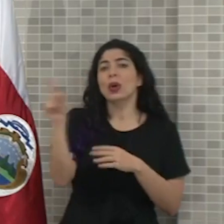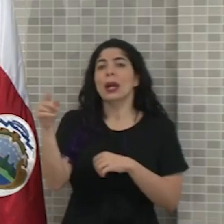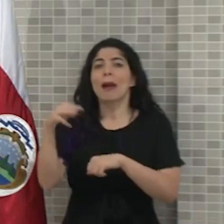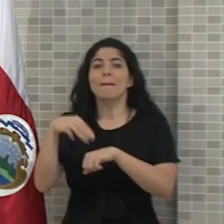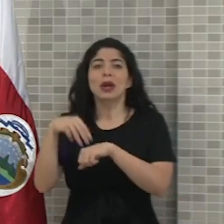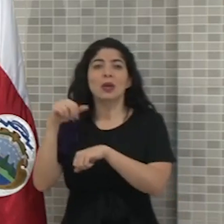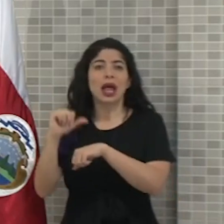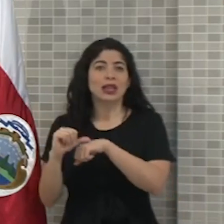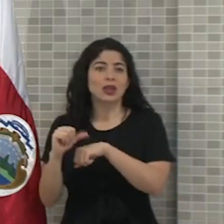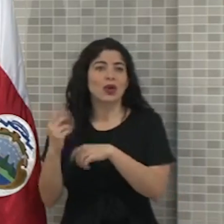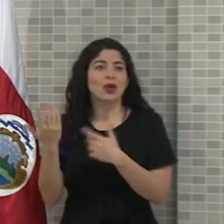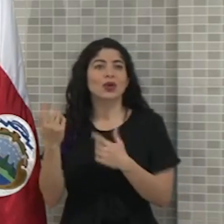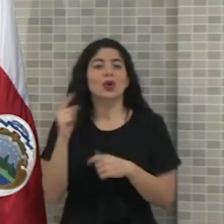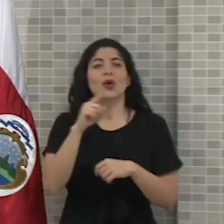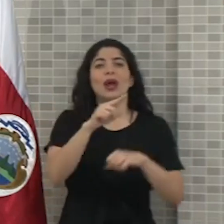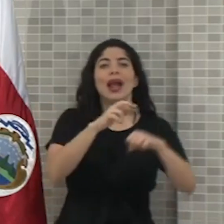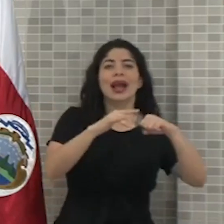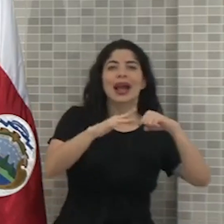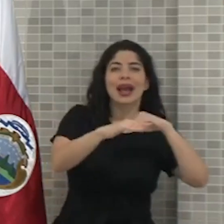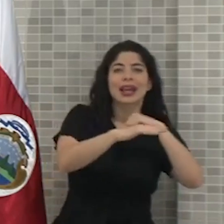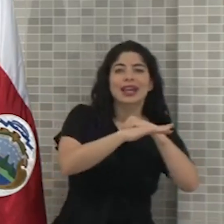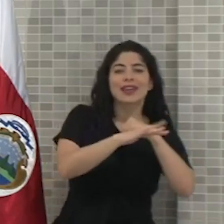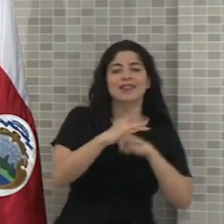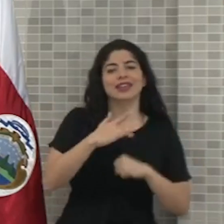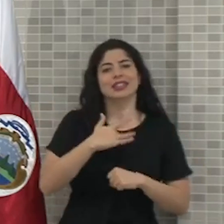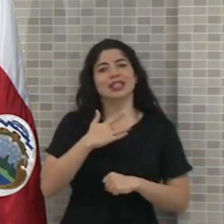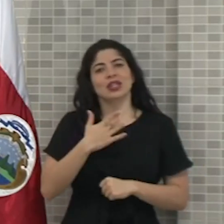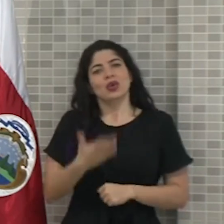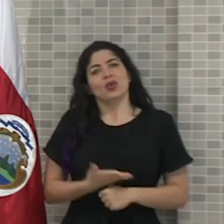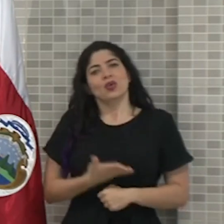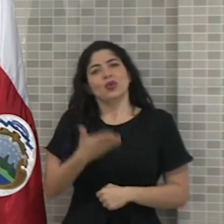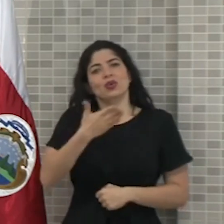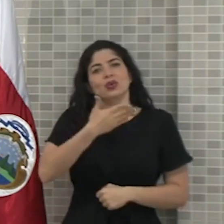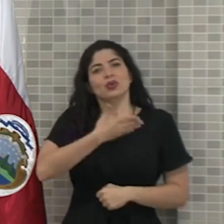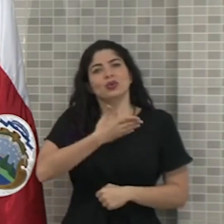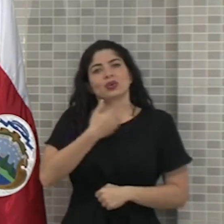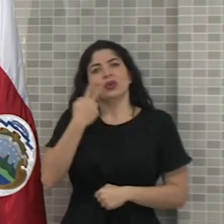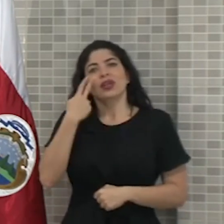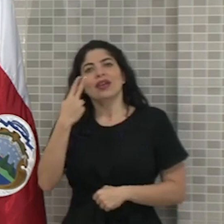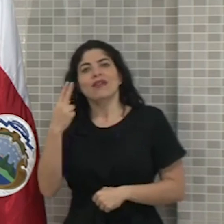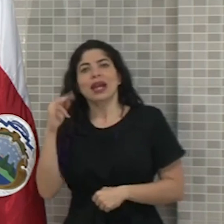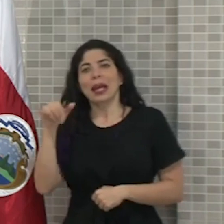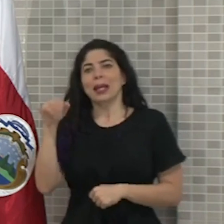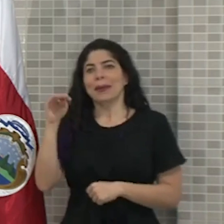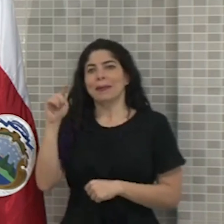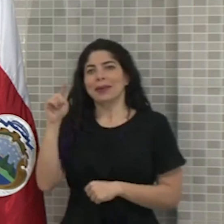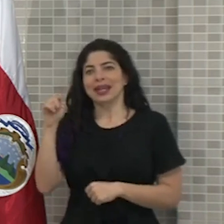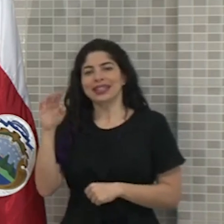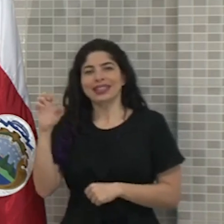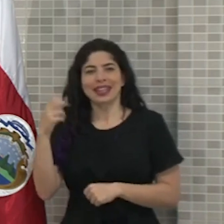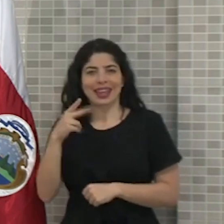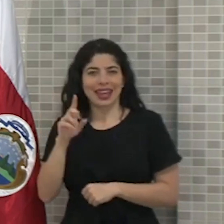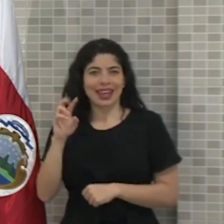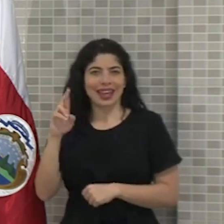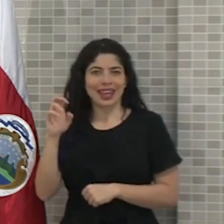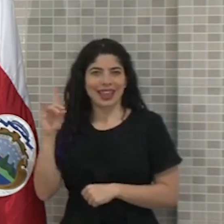Antonio, hasta ir al Caribe, hasta sentirnos orgullosos de ver desde Jiménez de Heredia hasta Franklin Chang